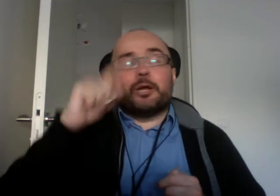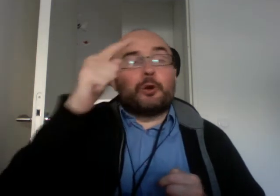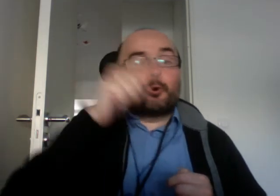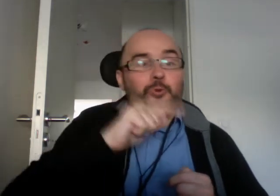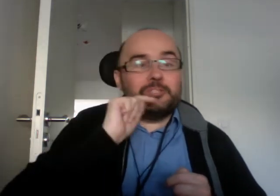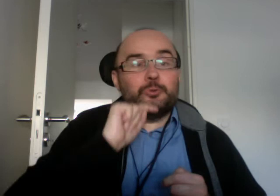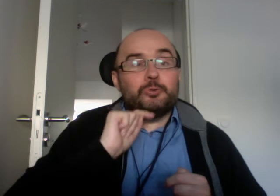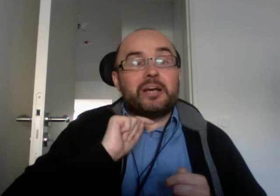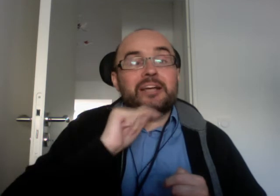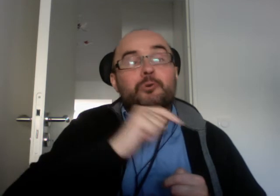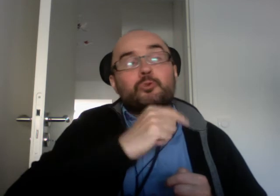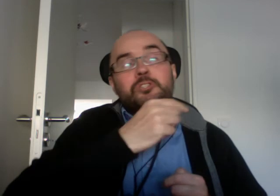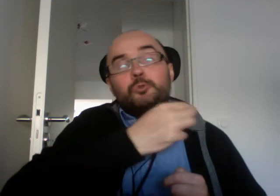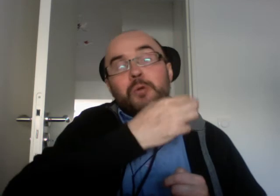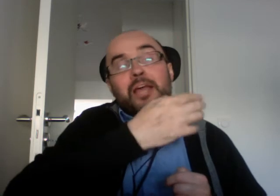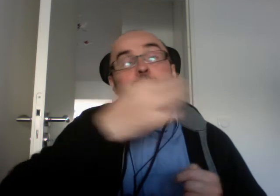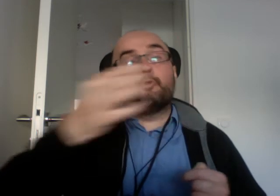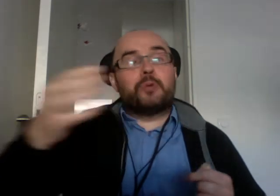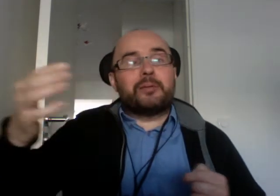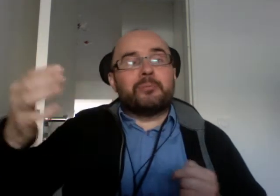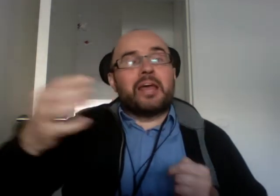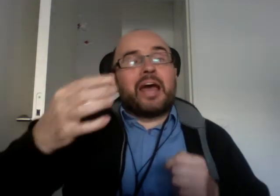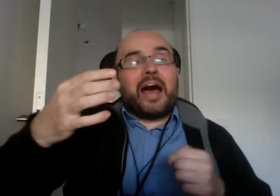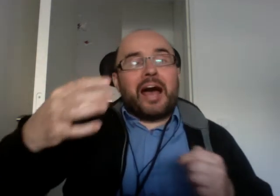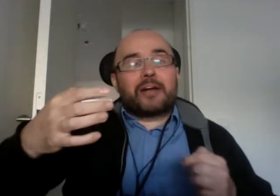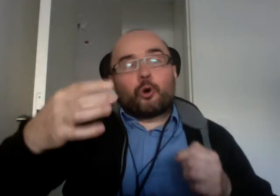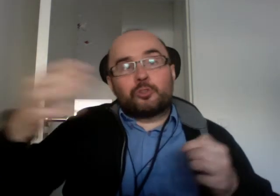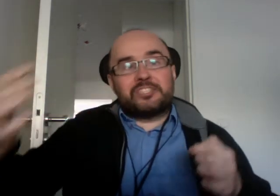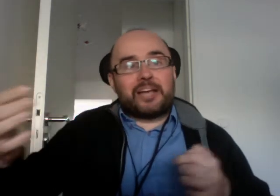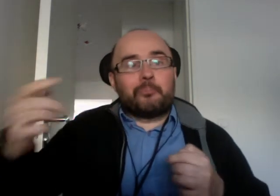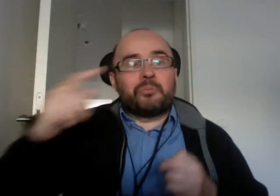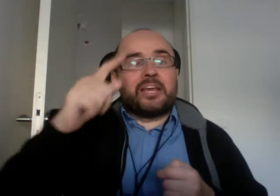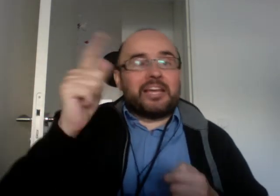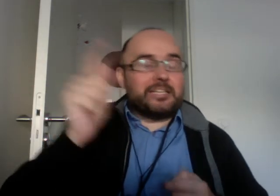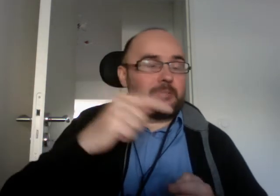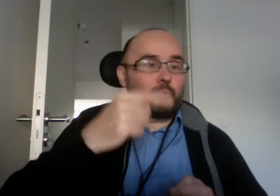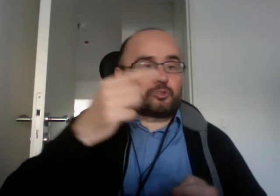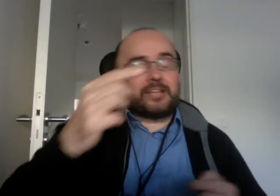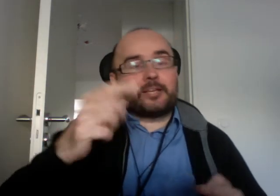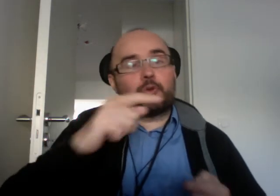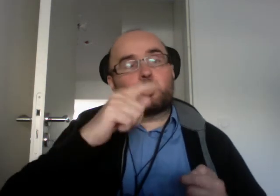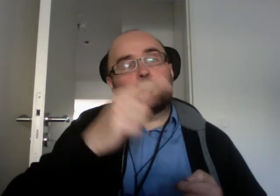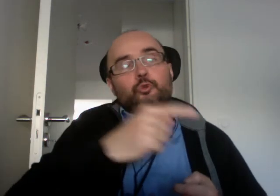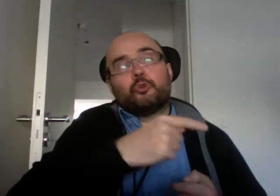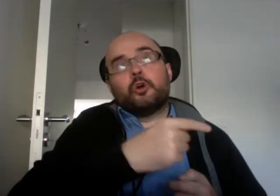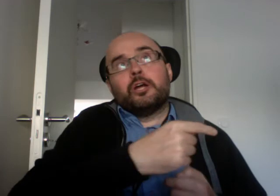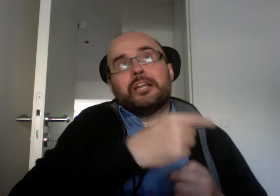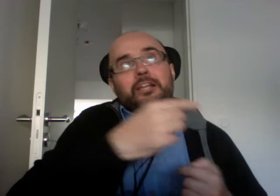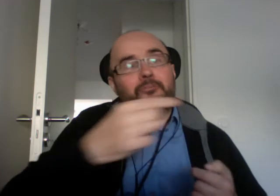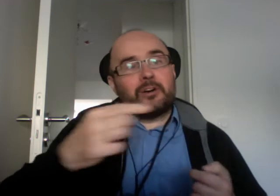continue à évoluer, à agrandir. Et c'est pour ça d'ailleurs que les vins